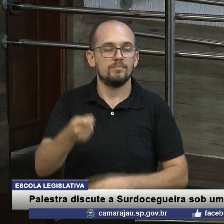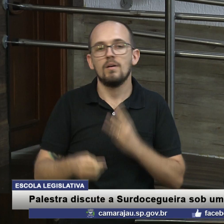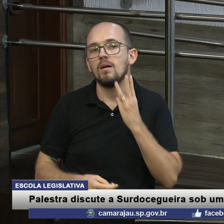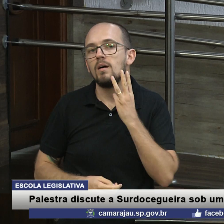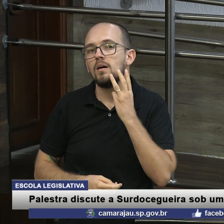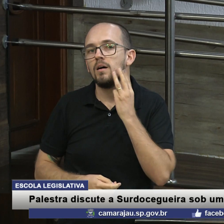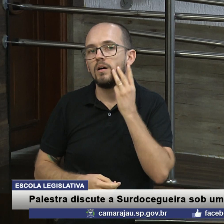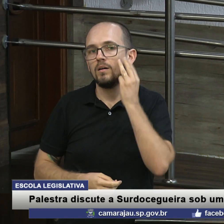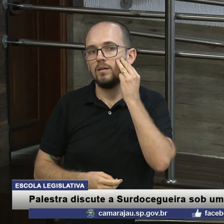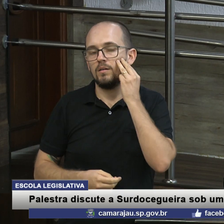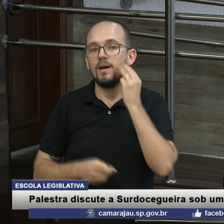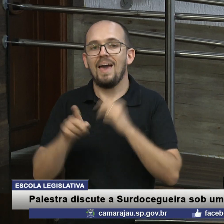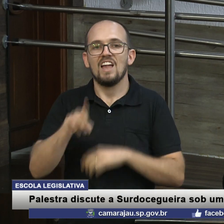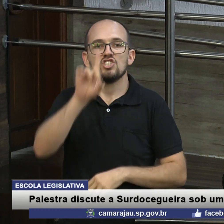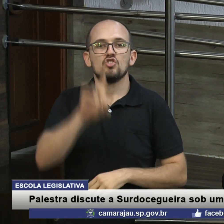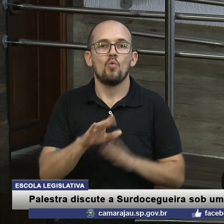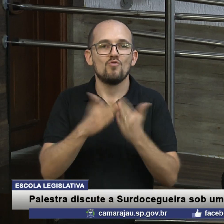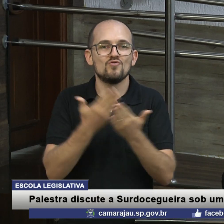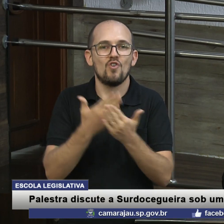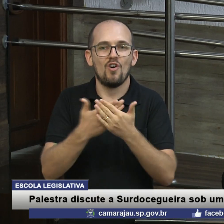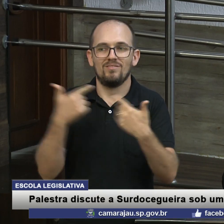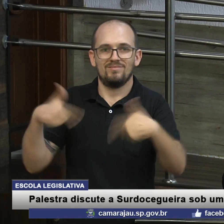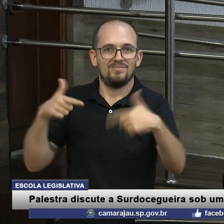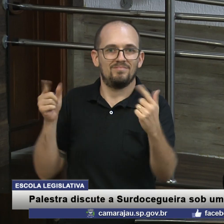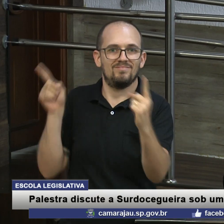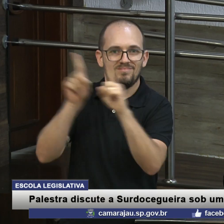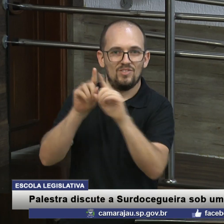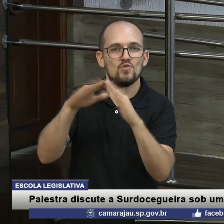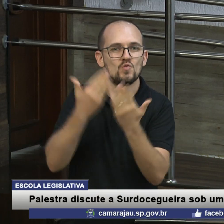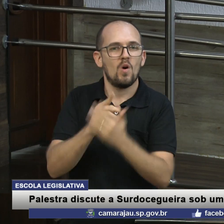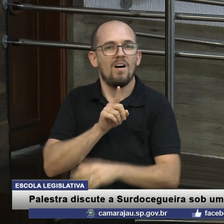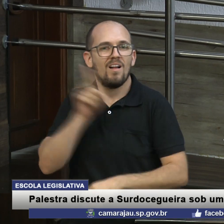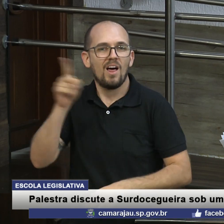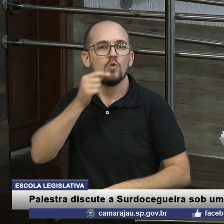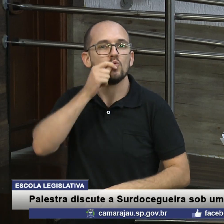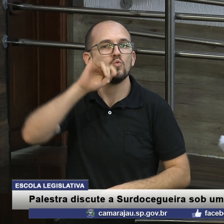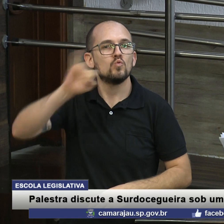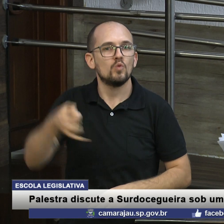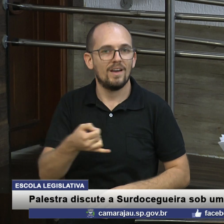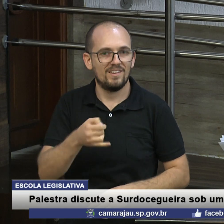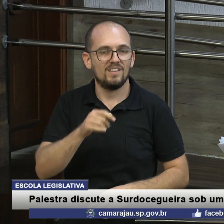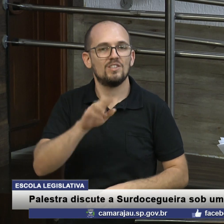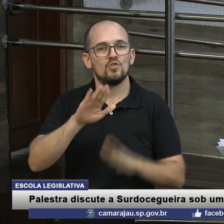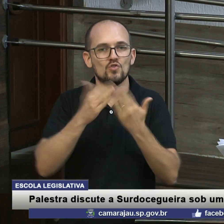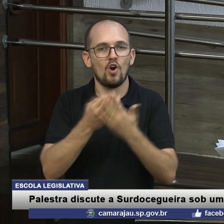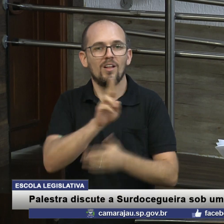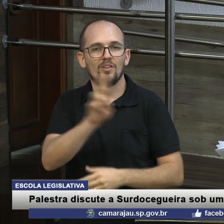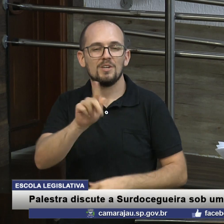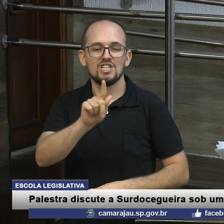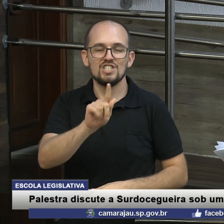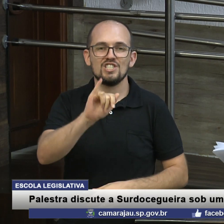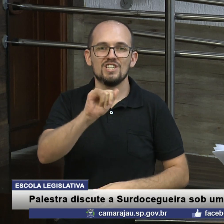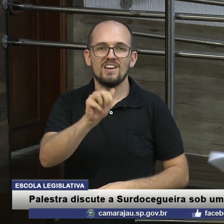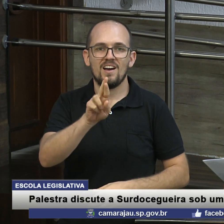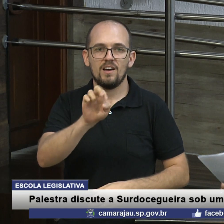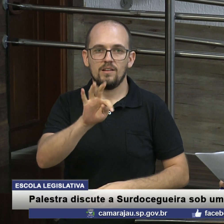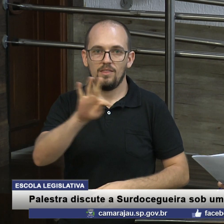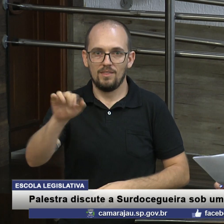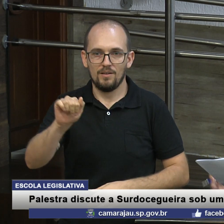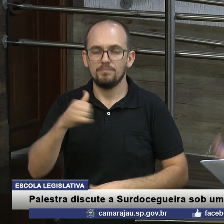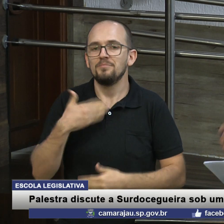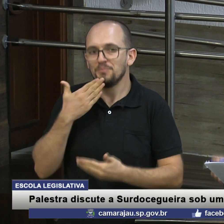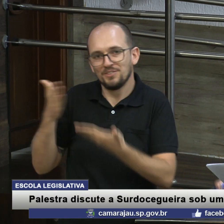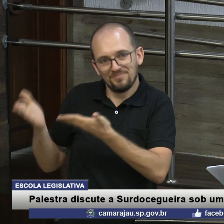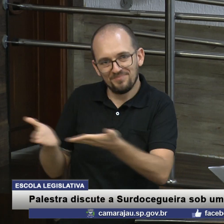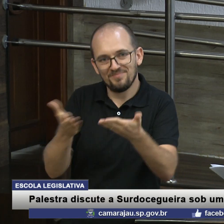Escola EMEB Antônio de Pada Giareta, que é de Jundiaí, onde a Valdinéia desenvolve o trabalho com o surdo-cego. Por